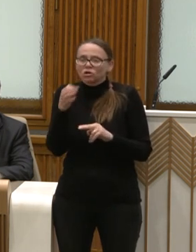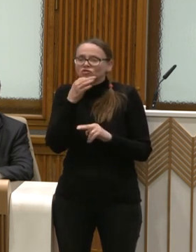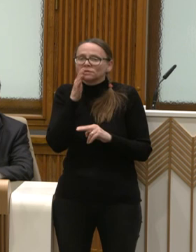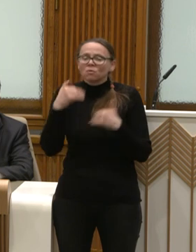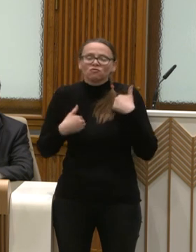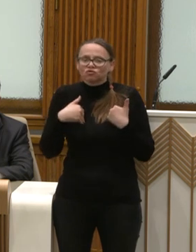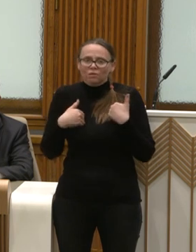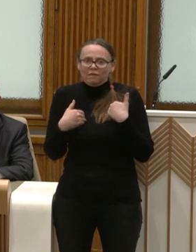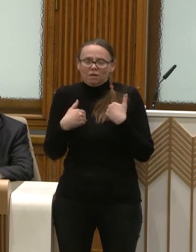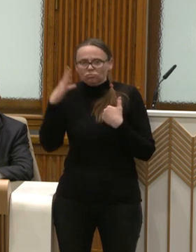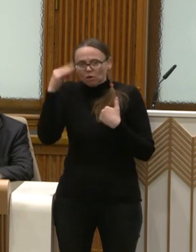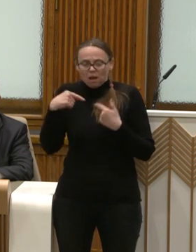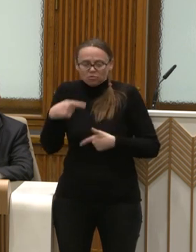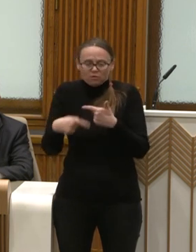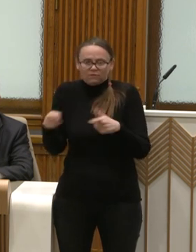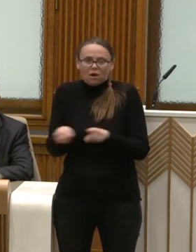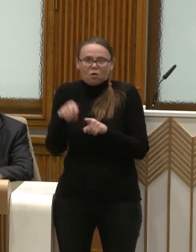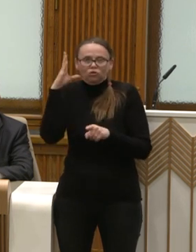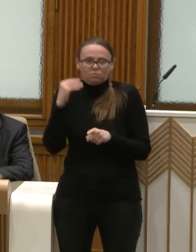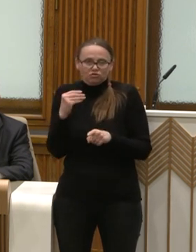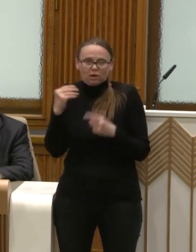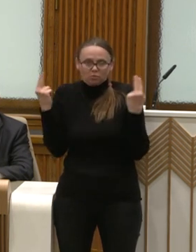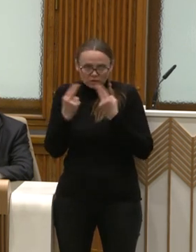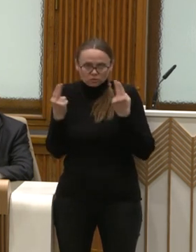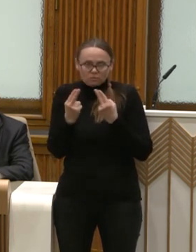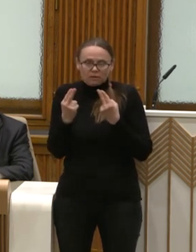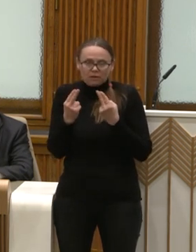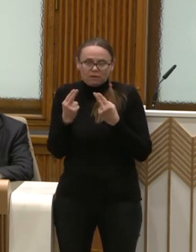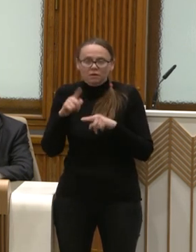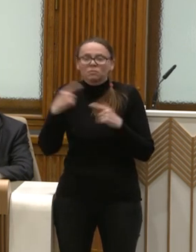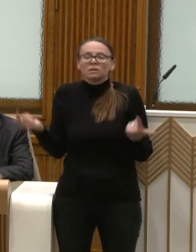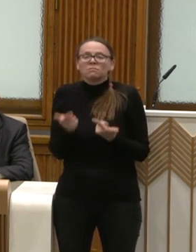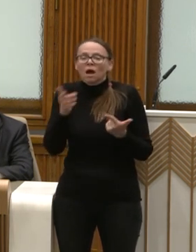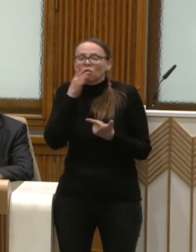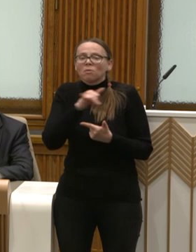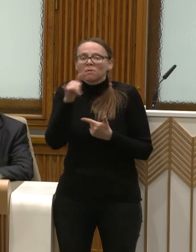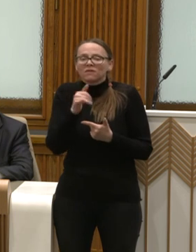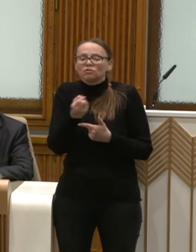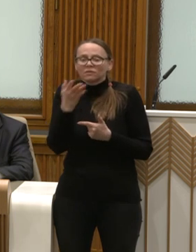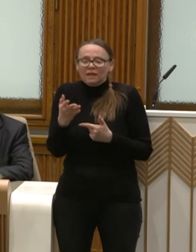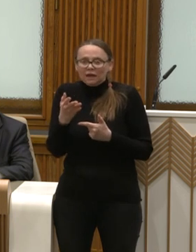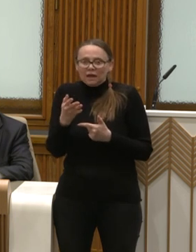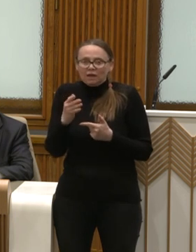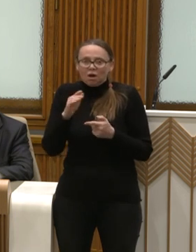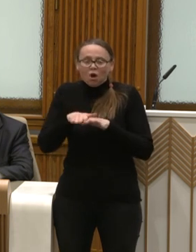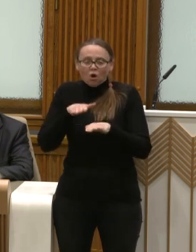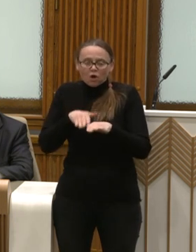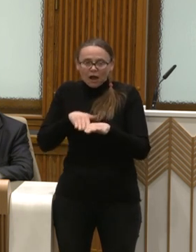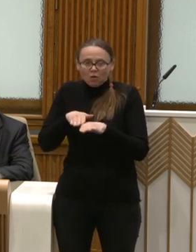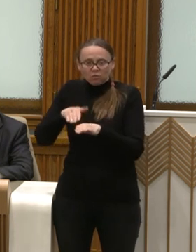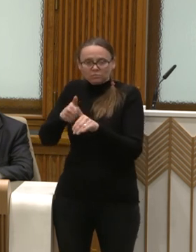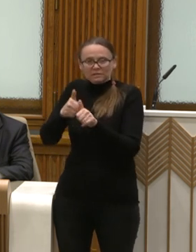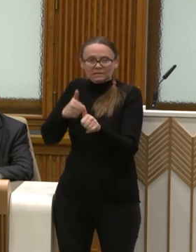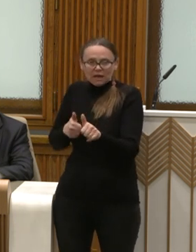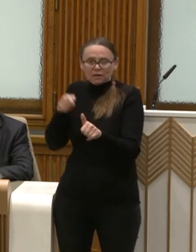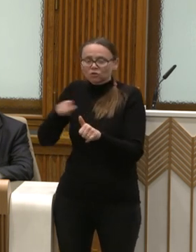bo življenje odvijalo naprej tako kot običajno. Razumete? Pa lahko bomo vedno nekaj korakov zadaj. Ne. Zdaj, ključen ukrep tukaj